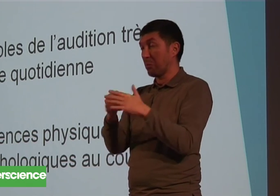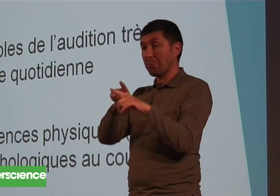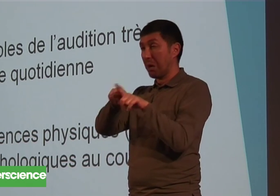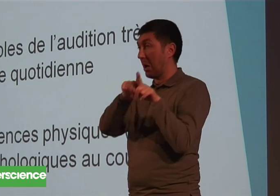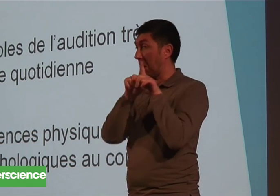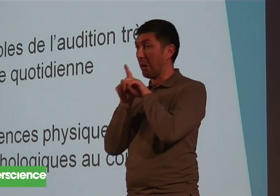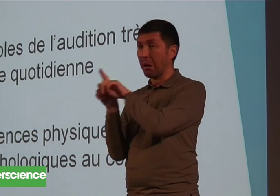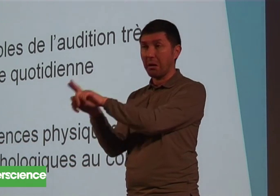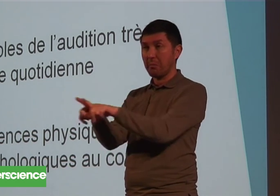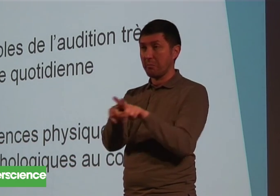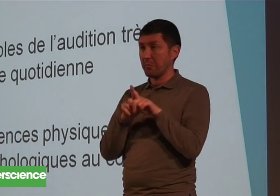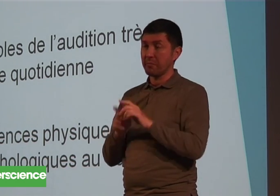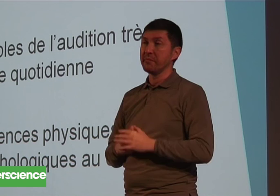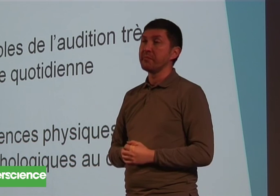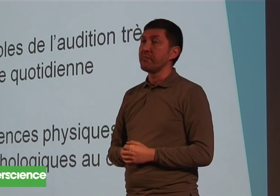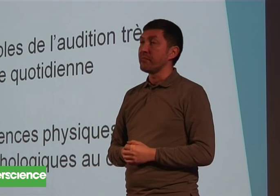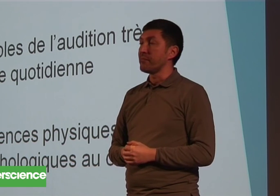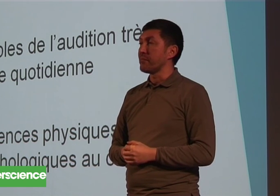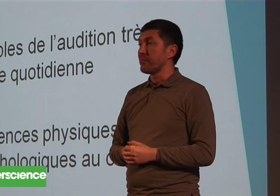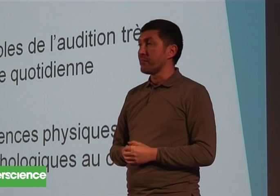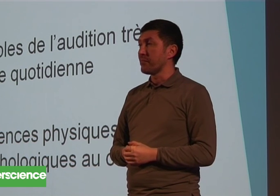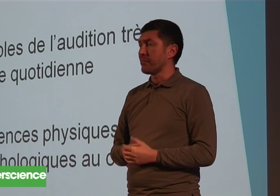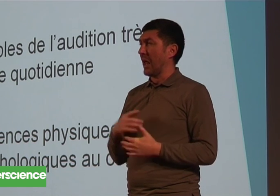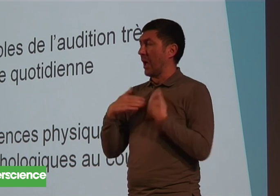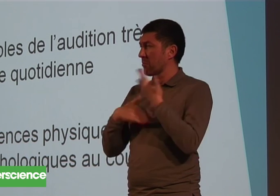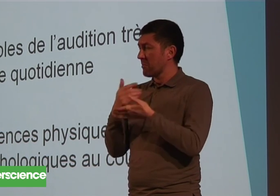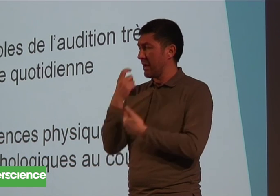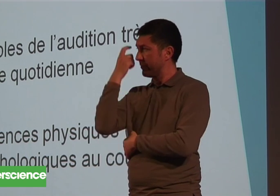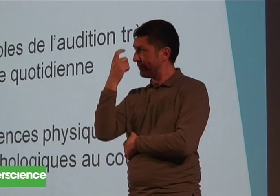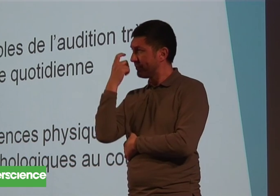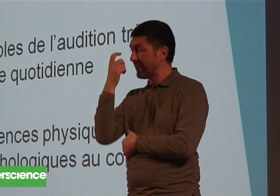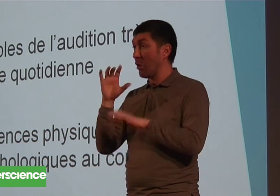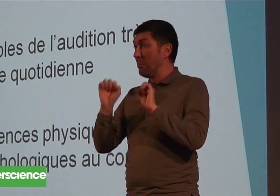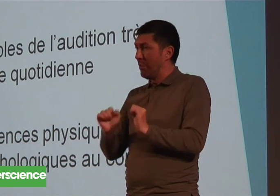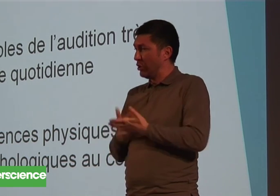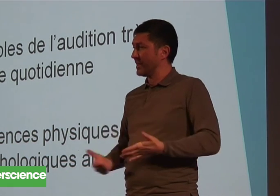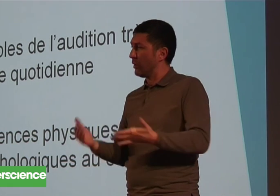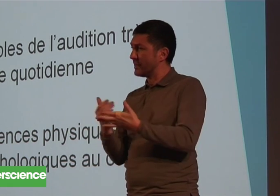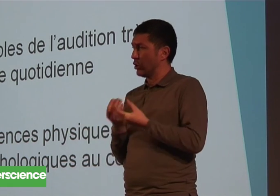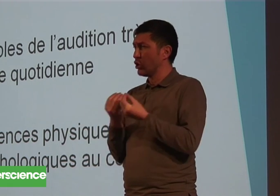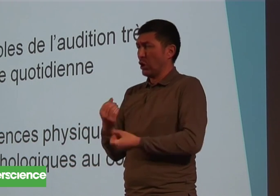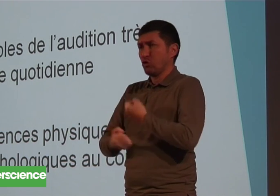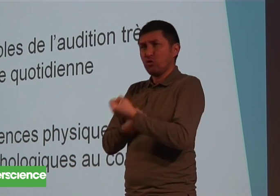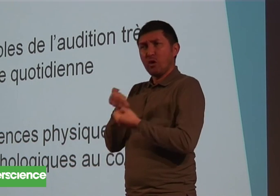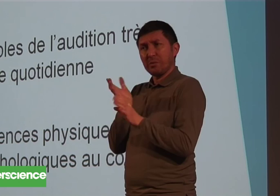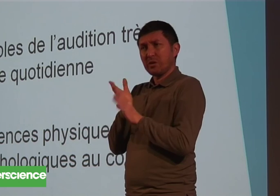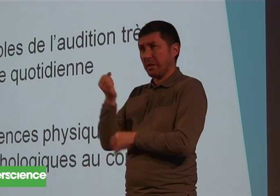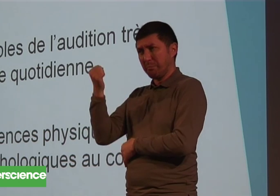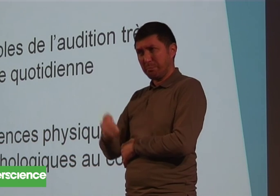On s'est aussi demandé si la détresse était peut-être plus importante dans certaines situations, et on a vu effectivement que c'était le cas quand les personnes déclarent